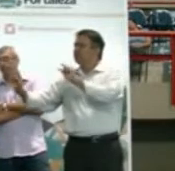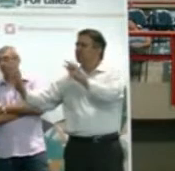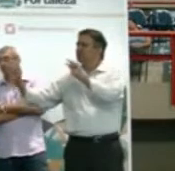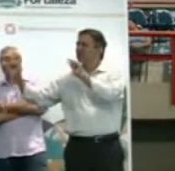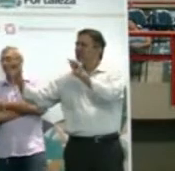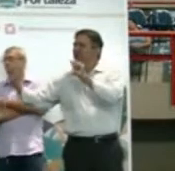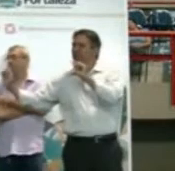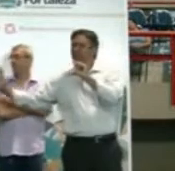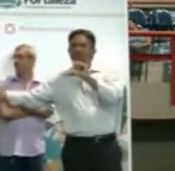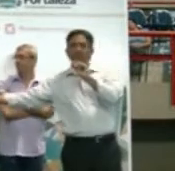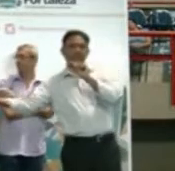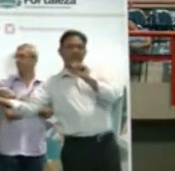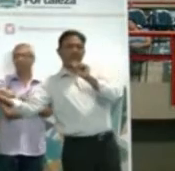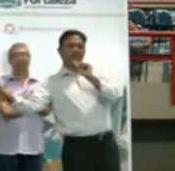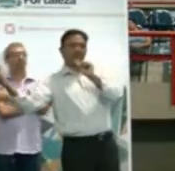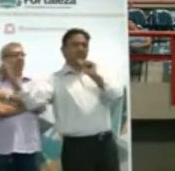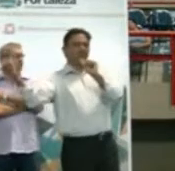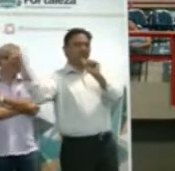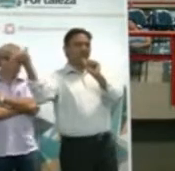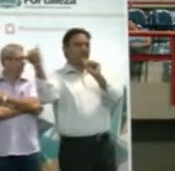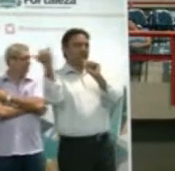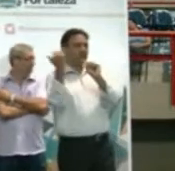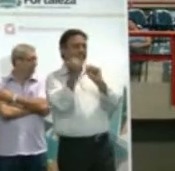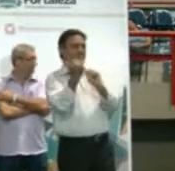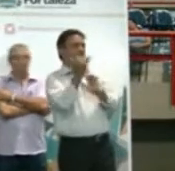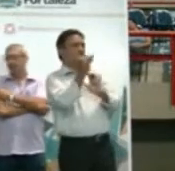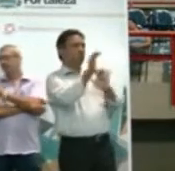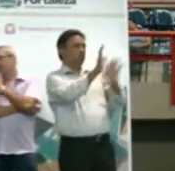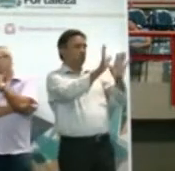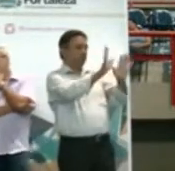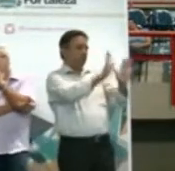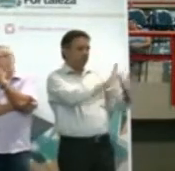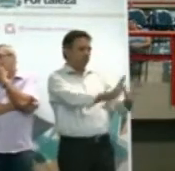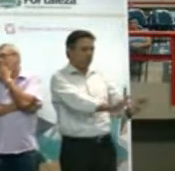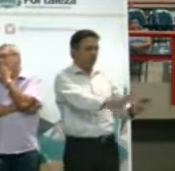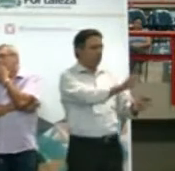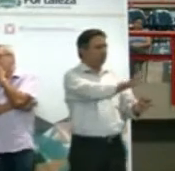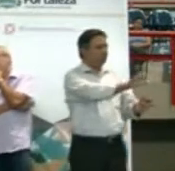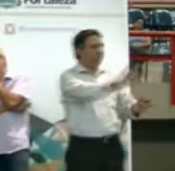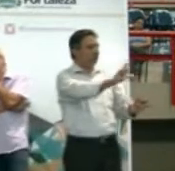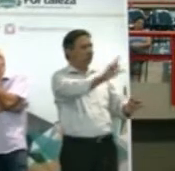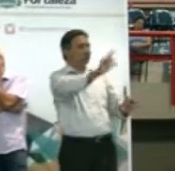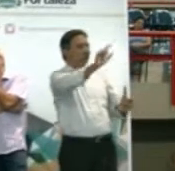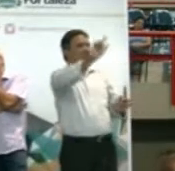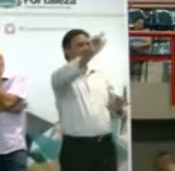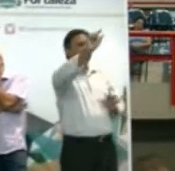meu canto lhe dizia: já vou